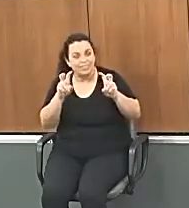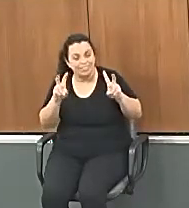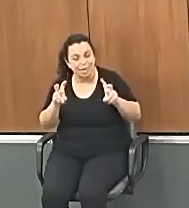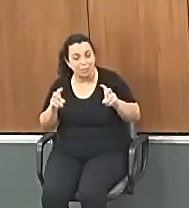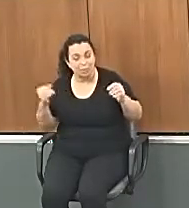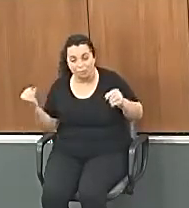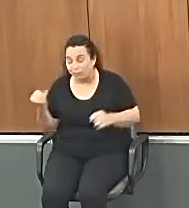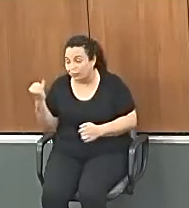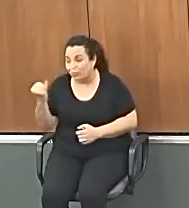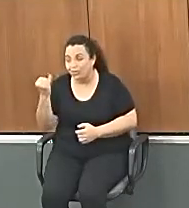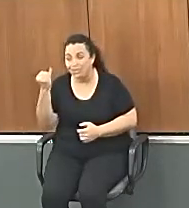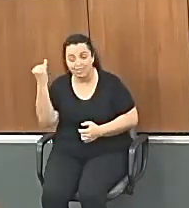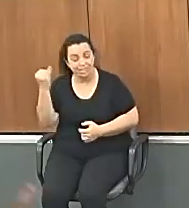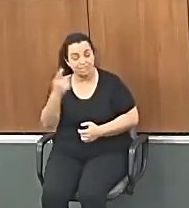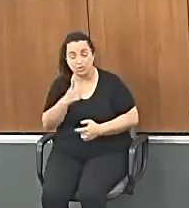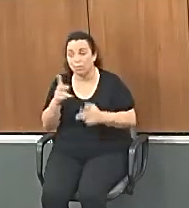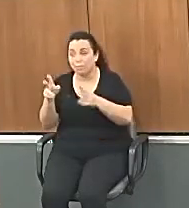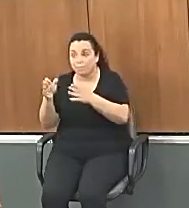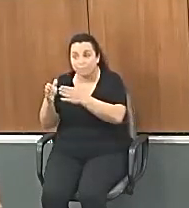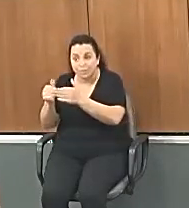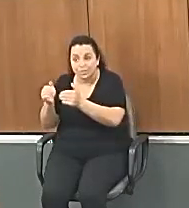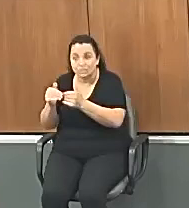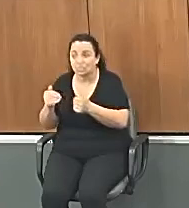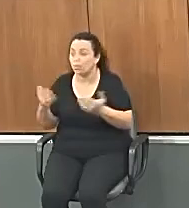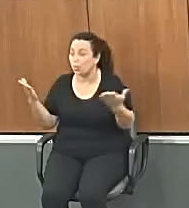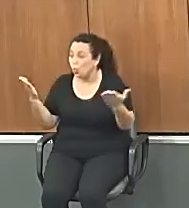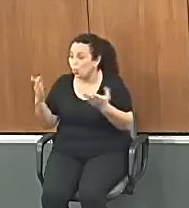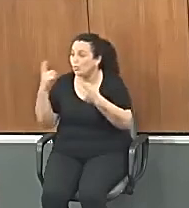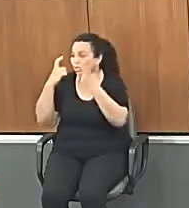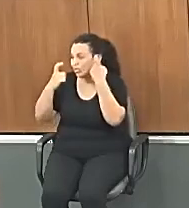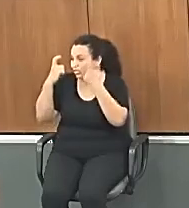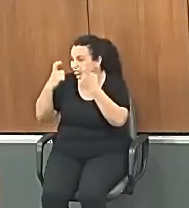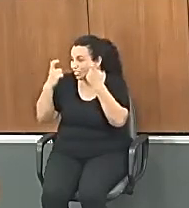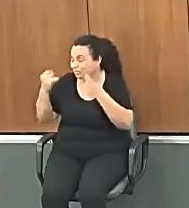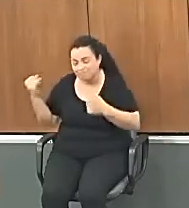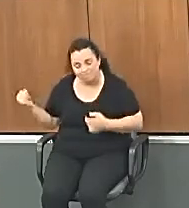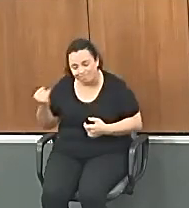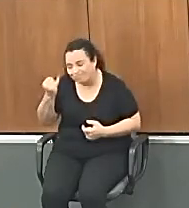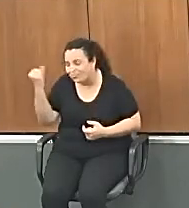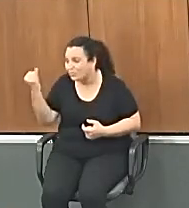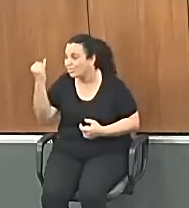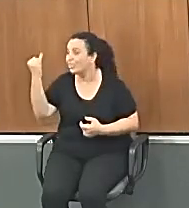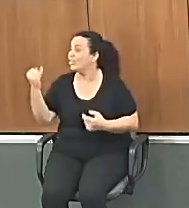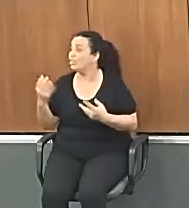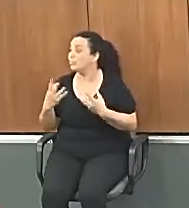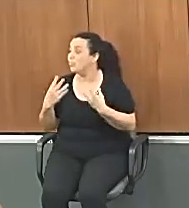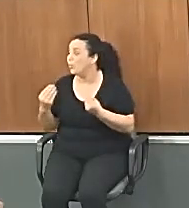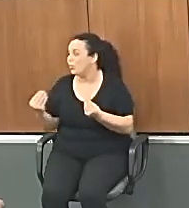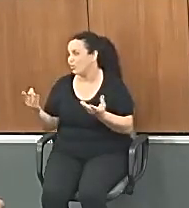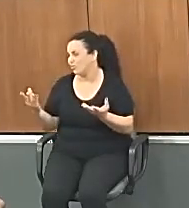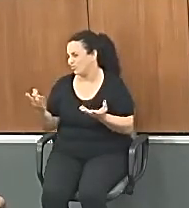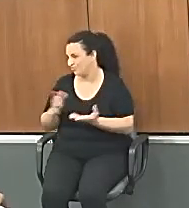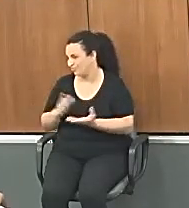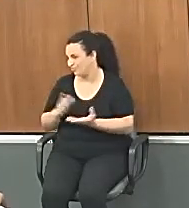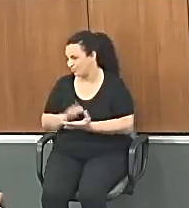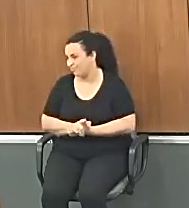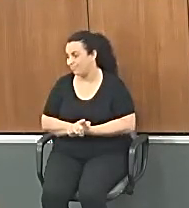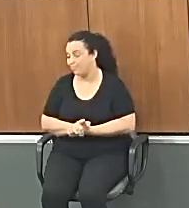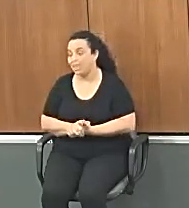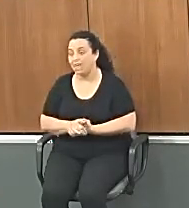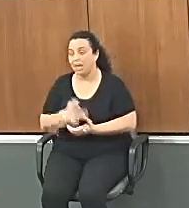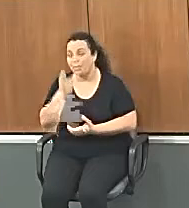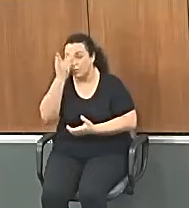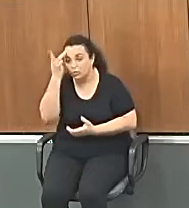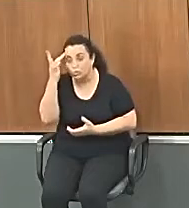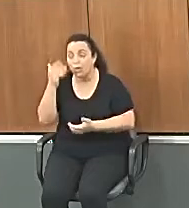requerimento dessa atividade dessa audiência que hoje acontece que a pessoa que se agora em